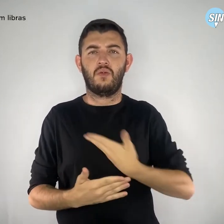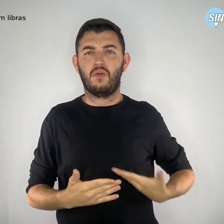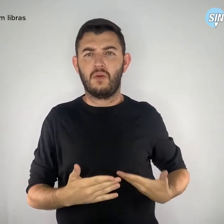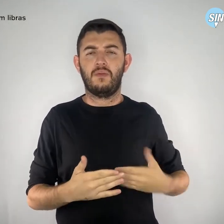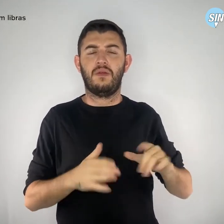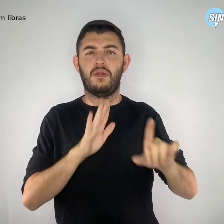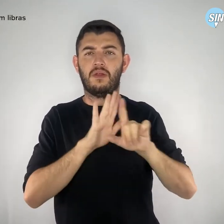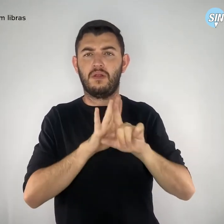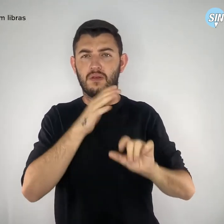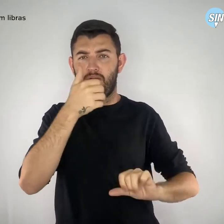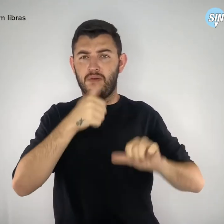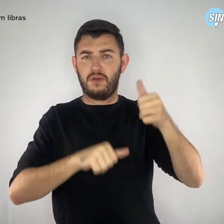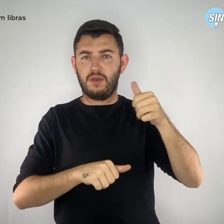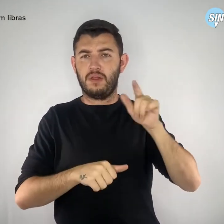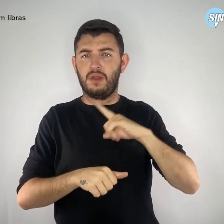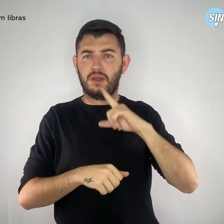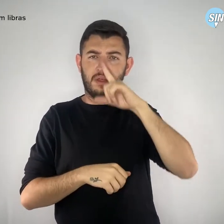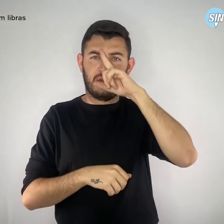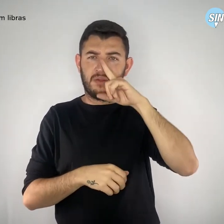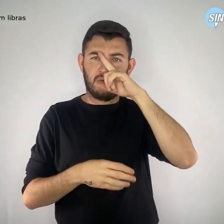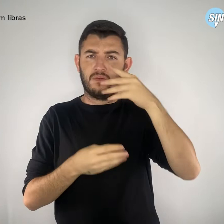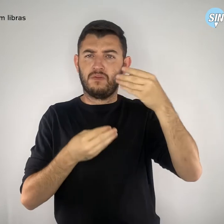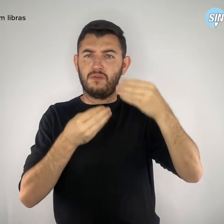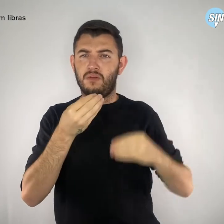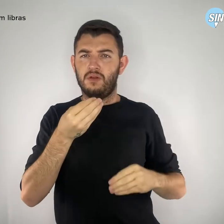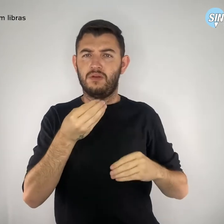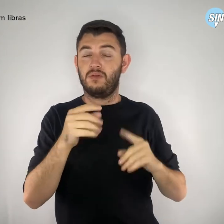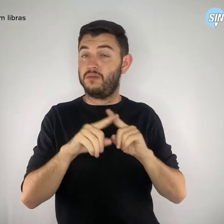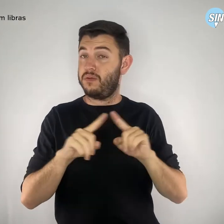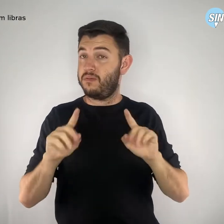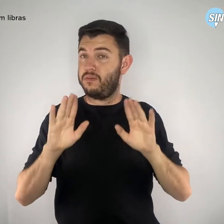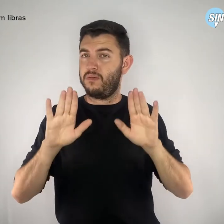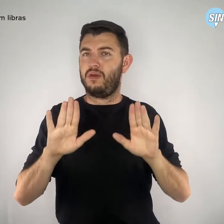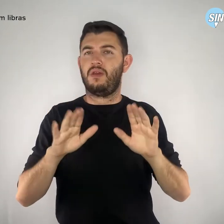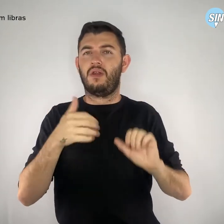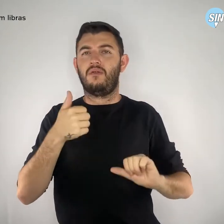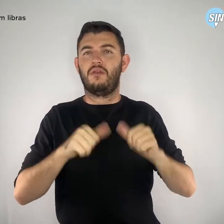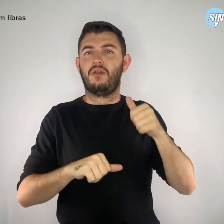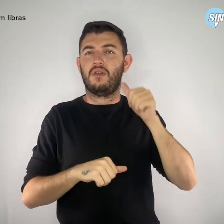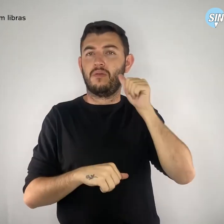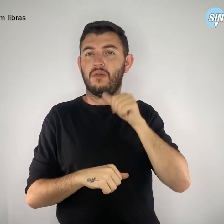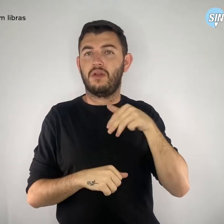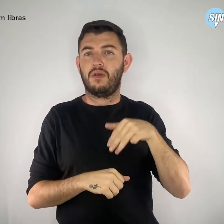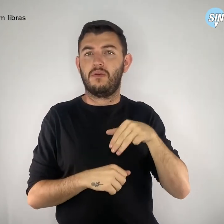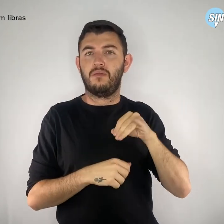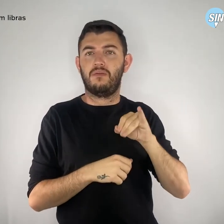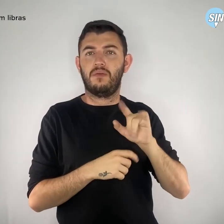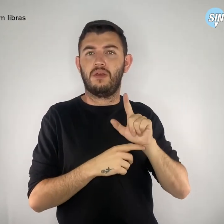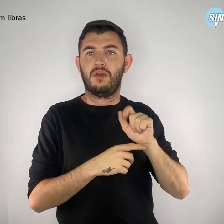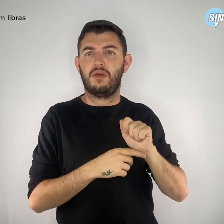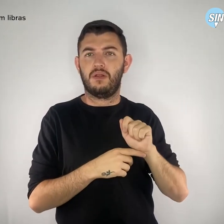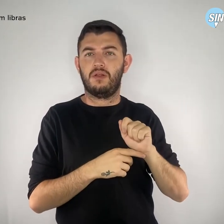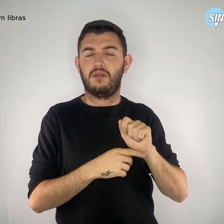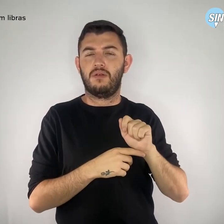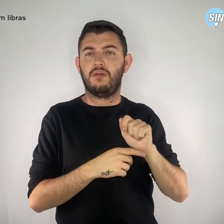de retrocesso. A avaliação é de Mila Gaudêncio, economista,